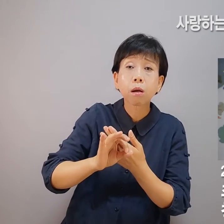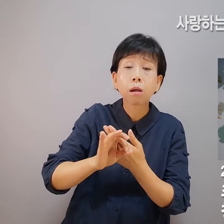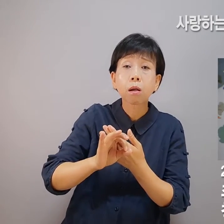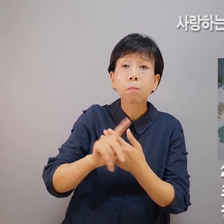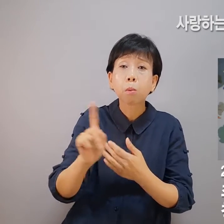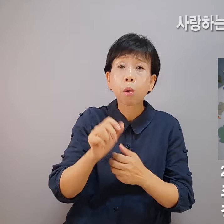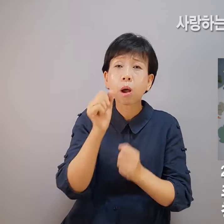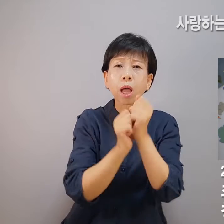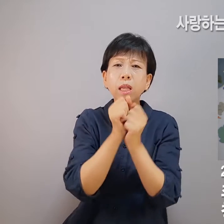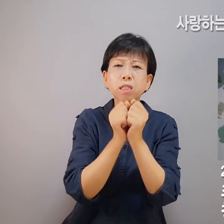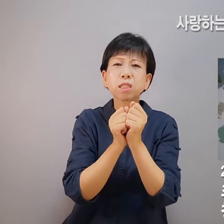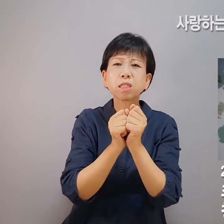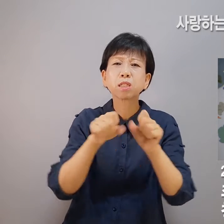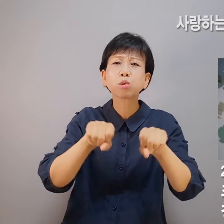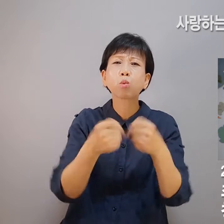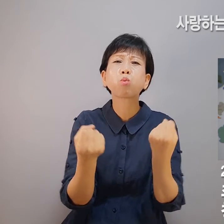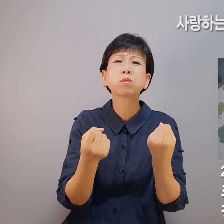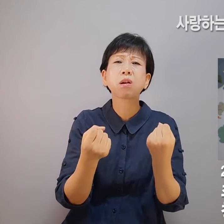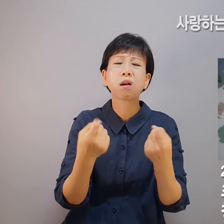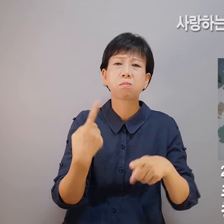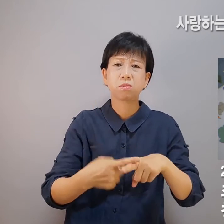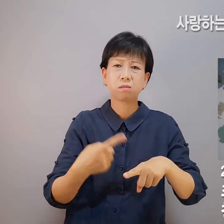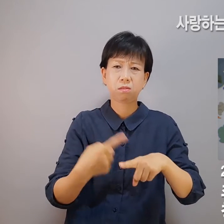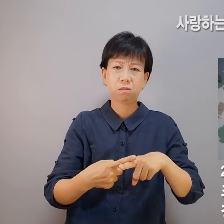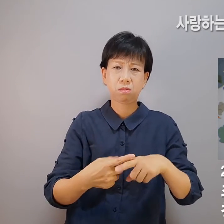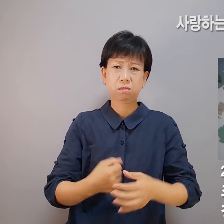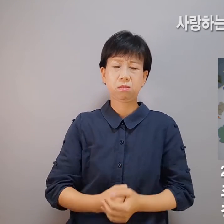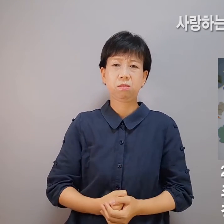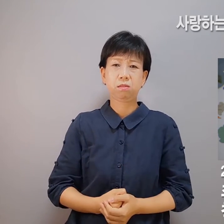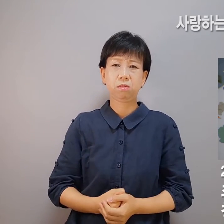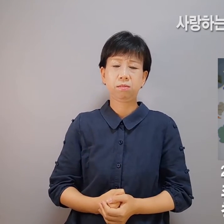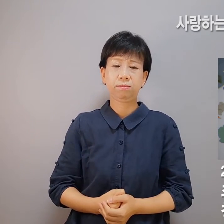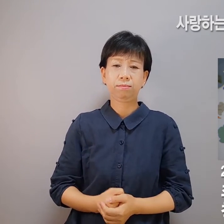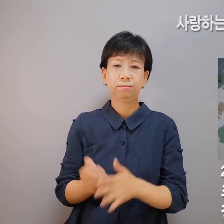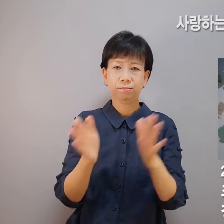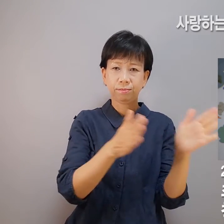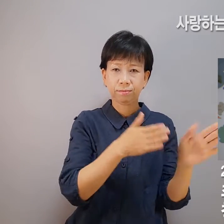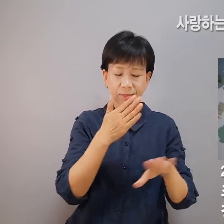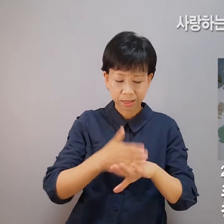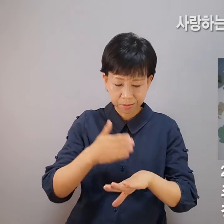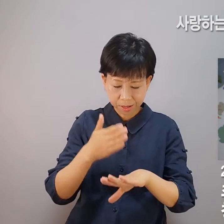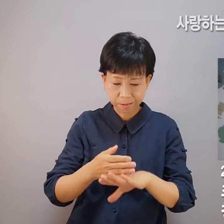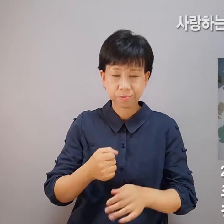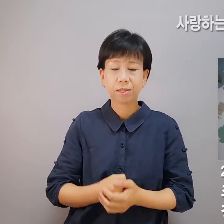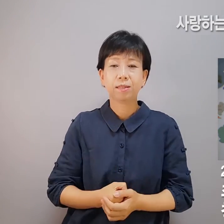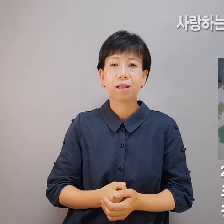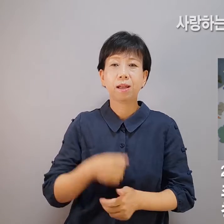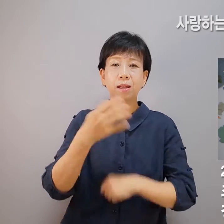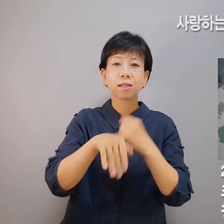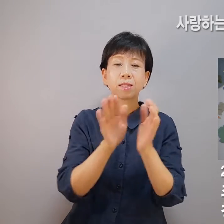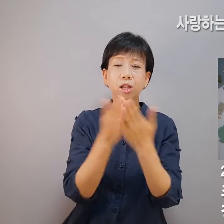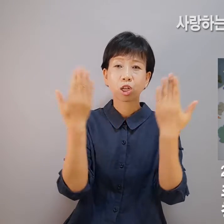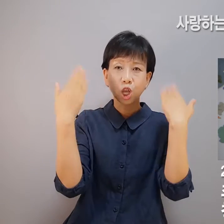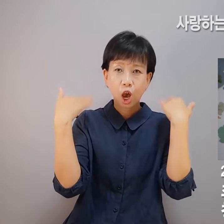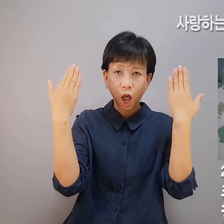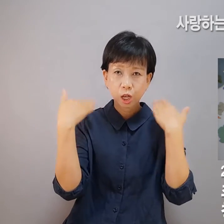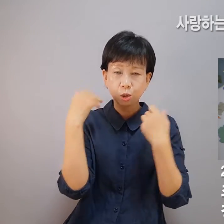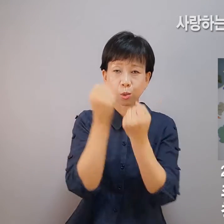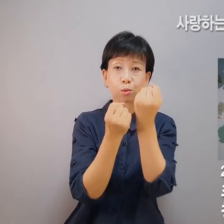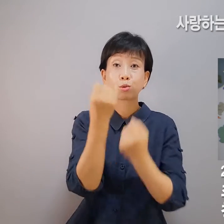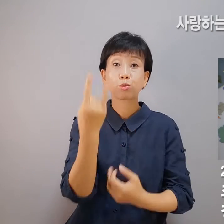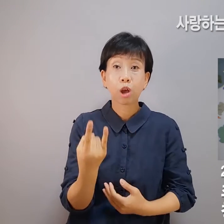네, 감사합니다. 우리 성경학교와 수련회가 우리 10시부터 10시 반까지 환영하는 시간이